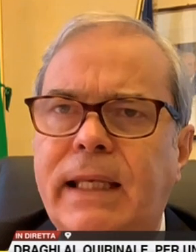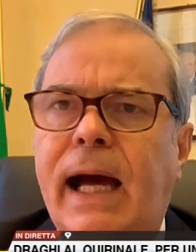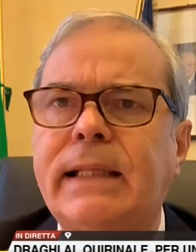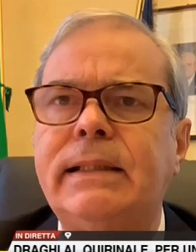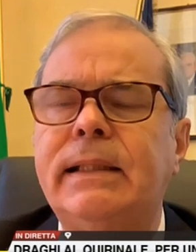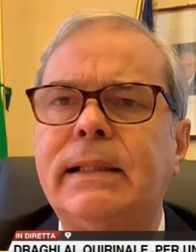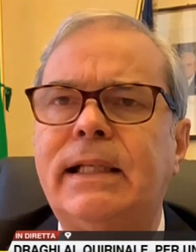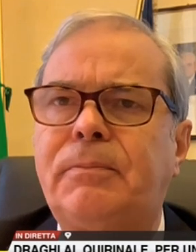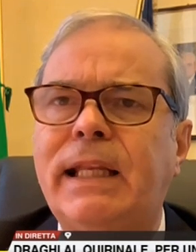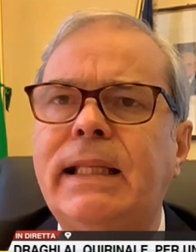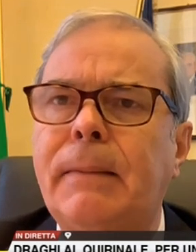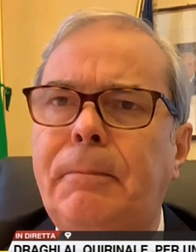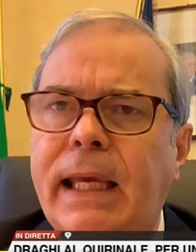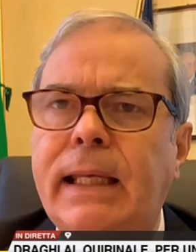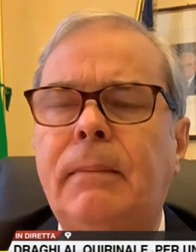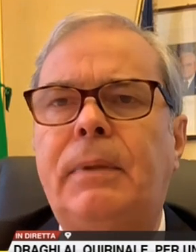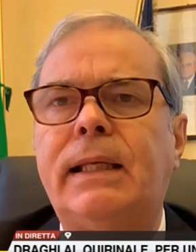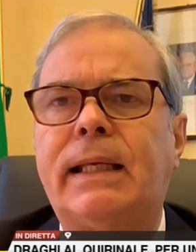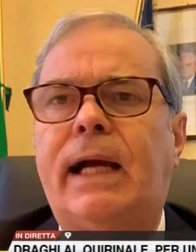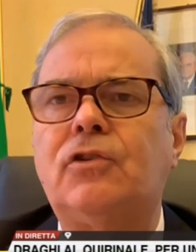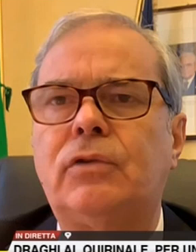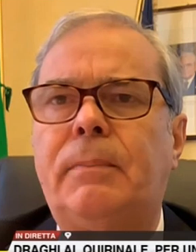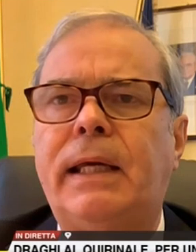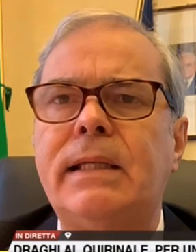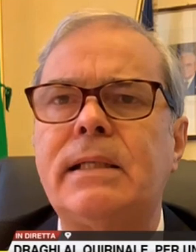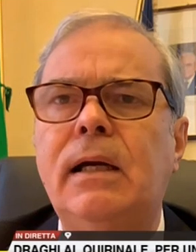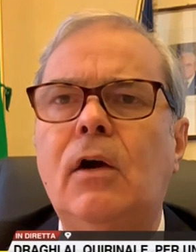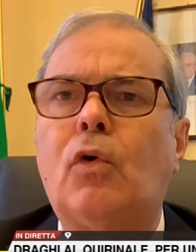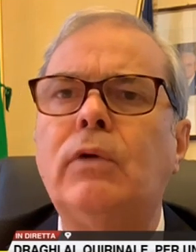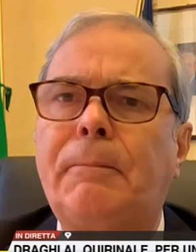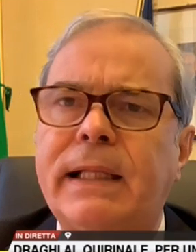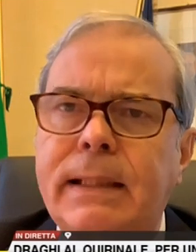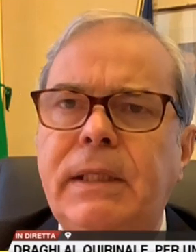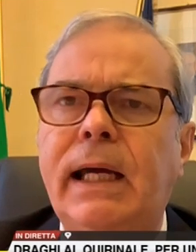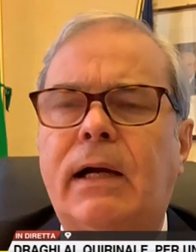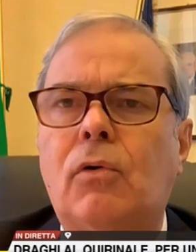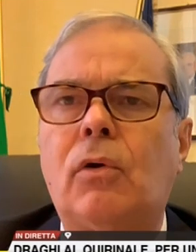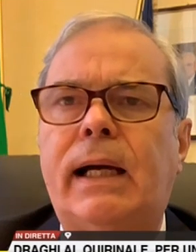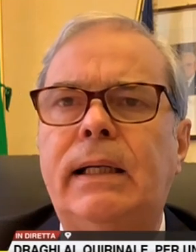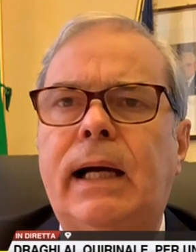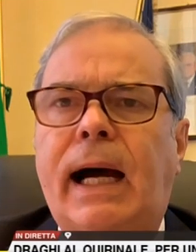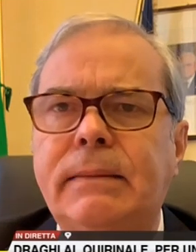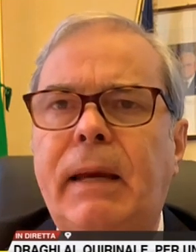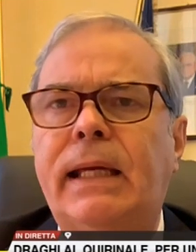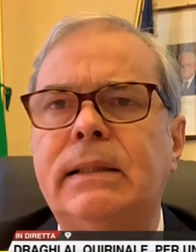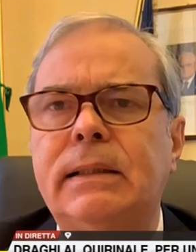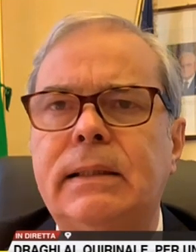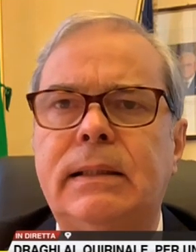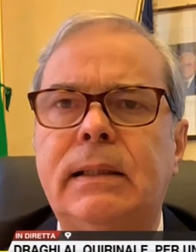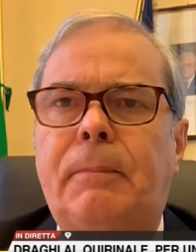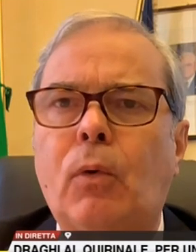209 miliardi da spendere bene per il rilancio del paese, con una pandemia ancora, ahimè,